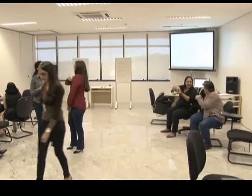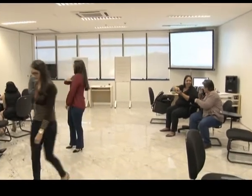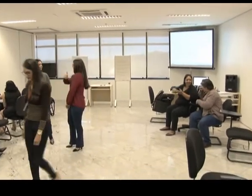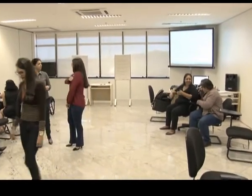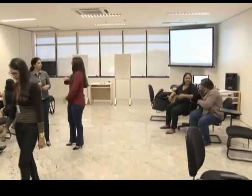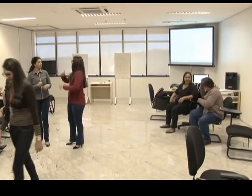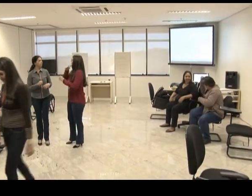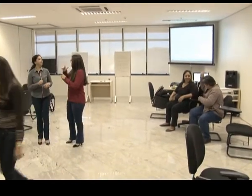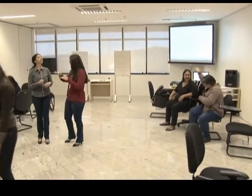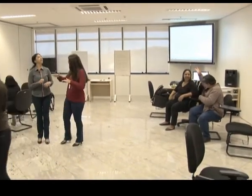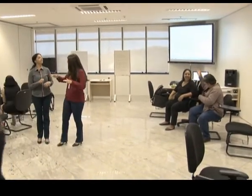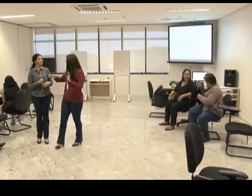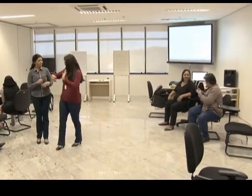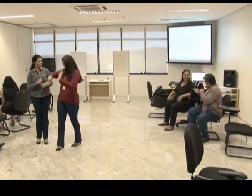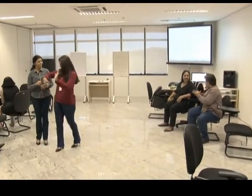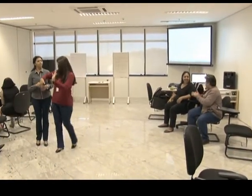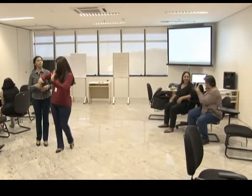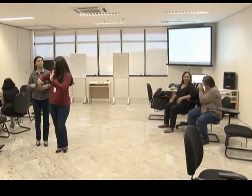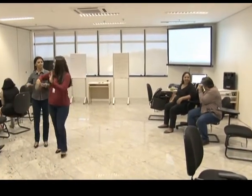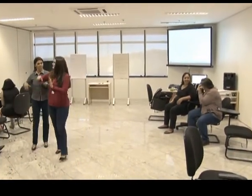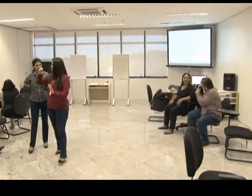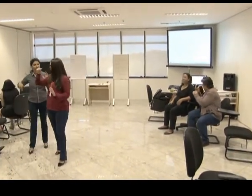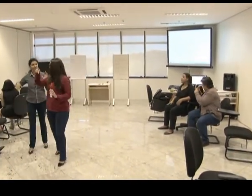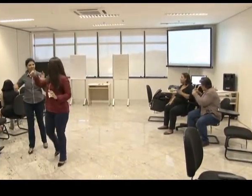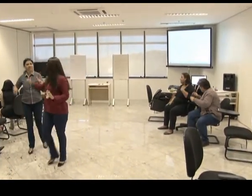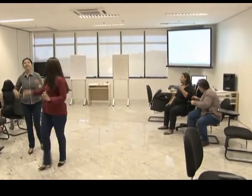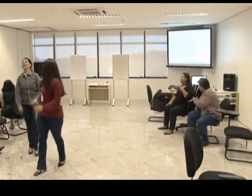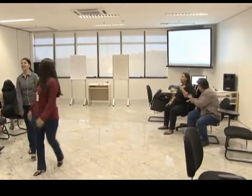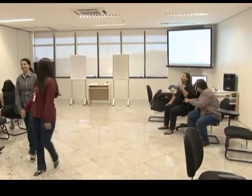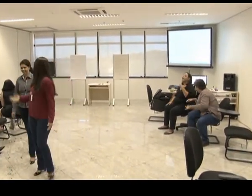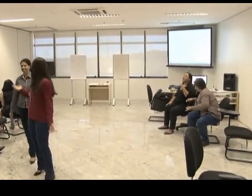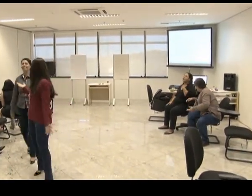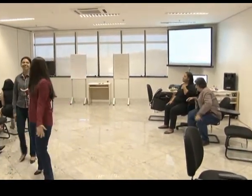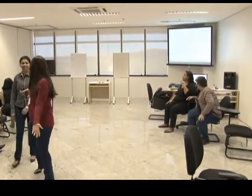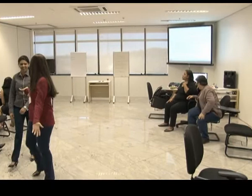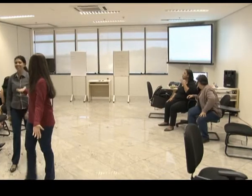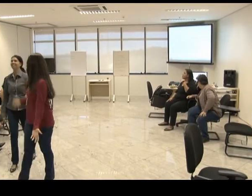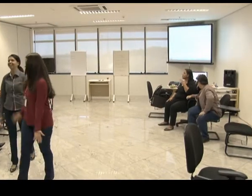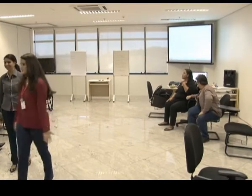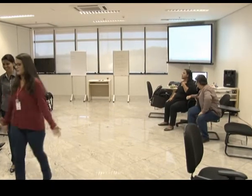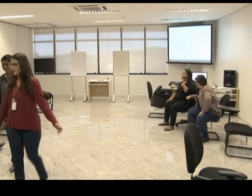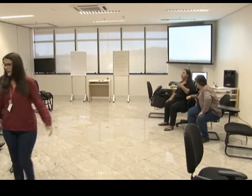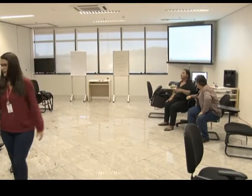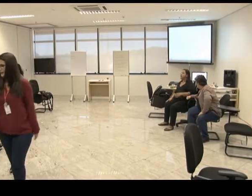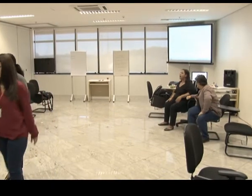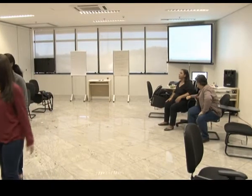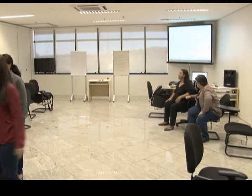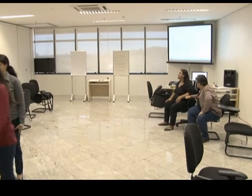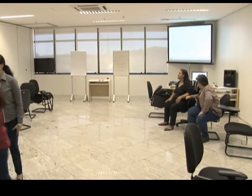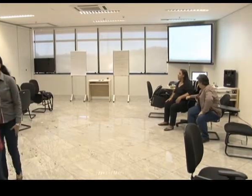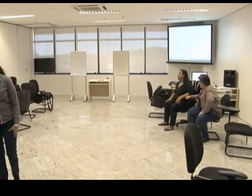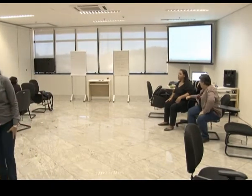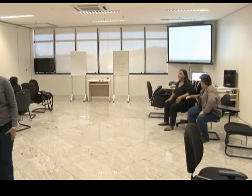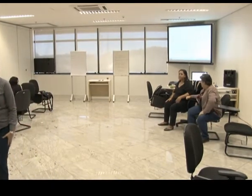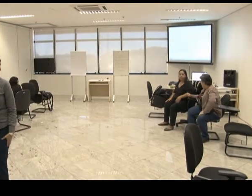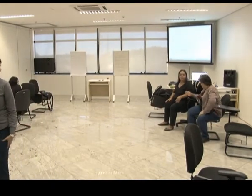é viajar e para outras é comer peixe e chocolate. Quem falta apresentar? Todo